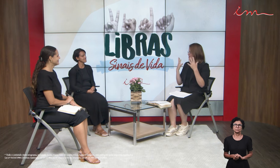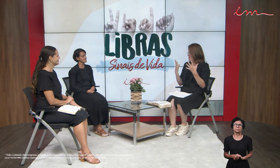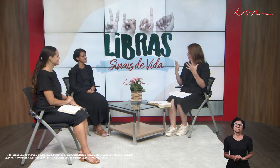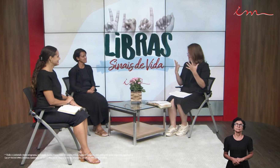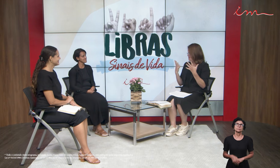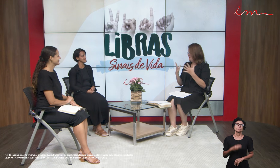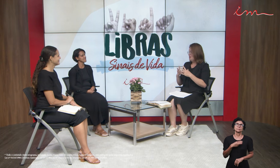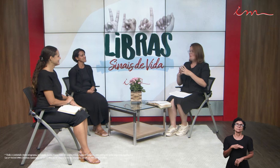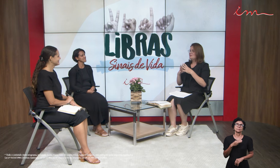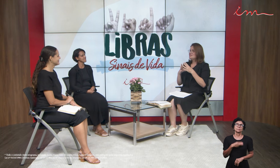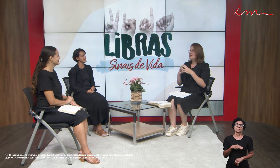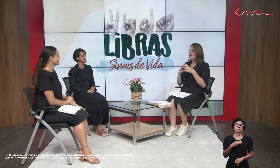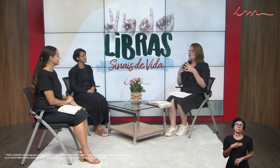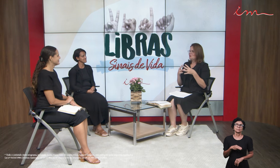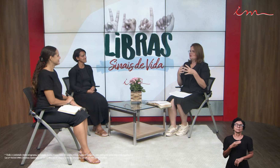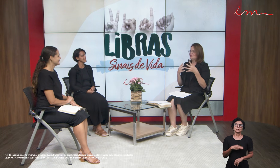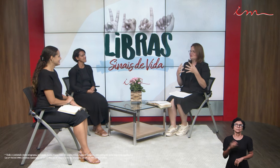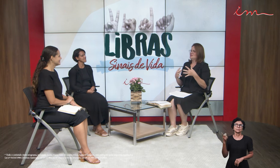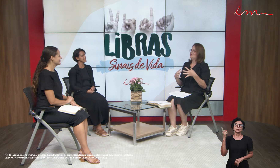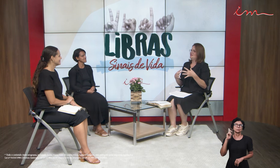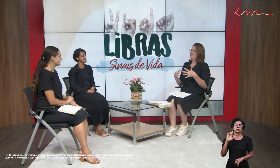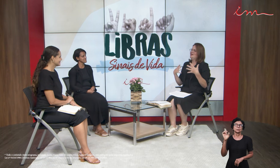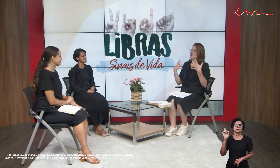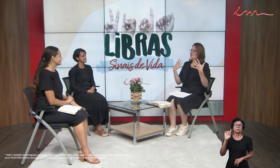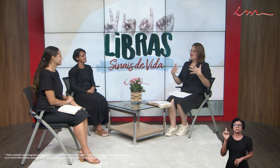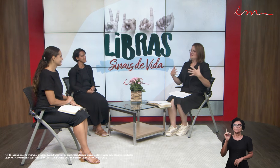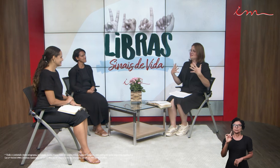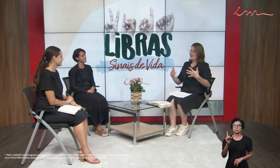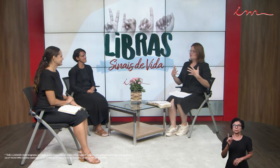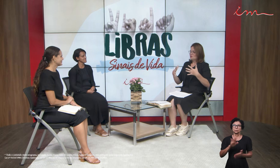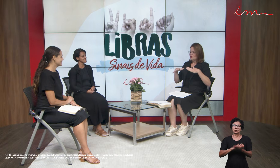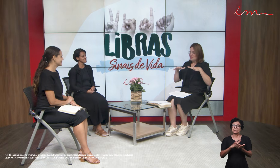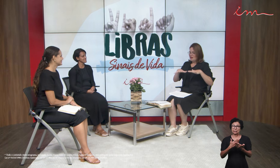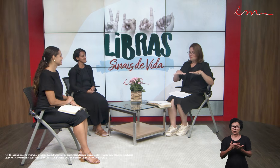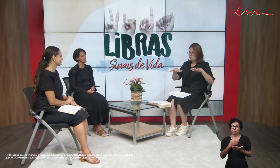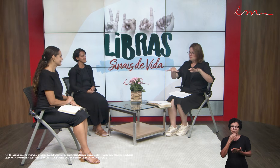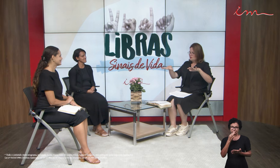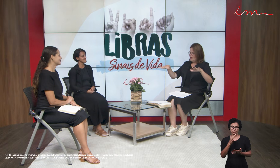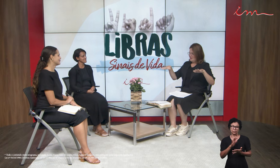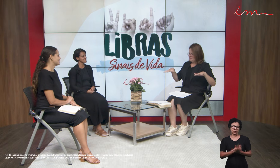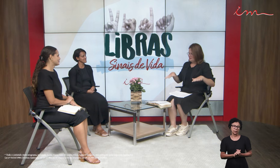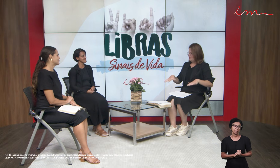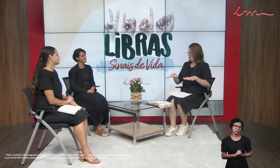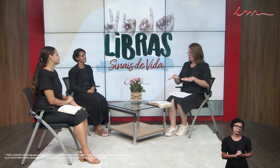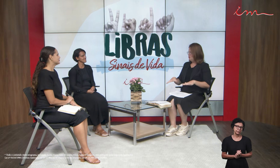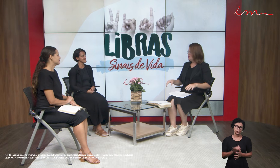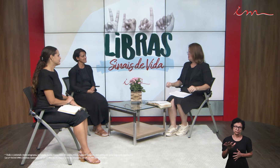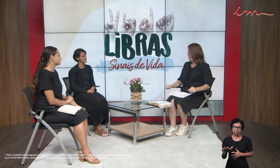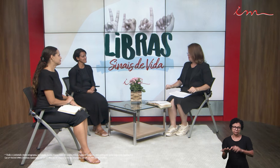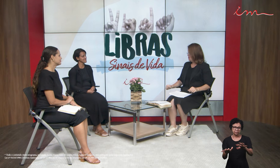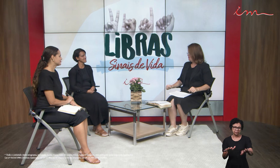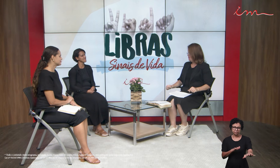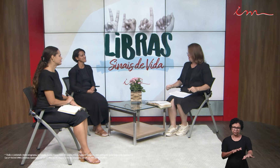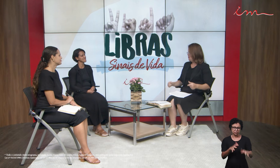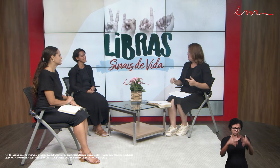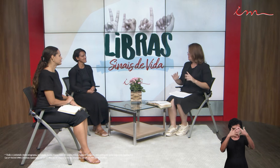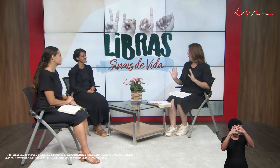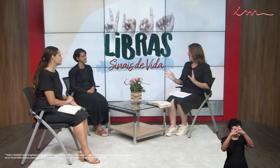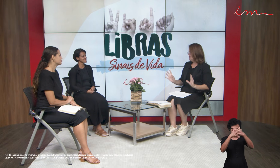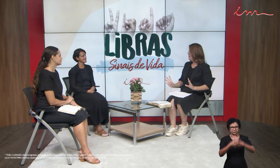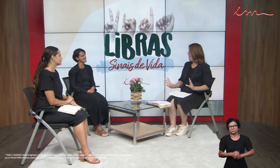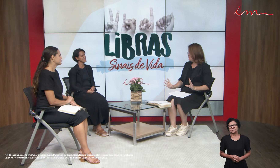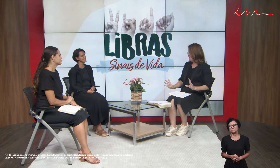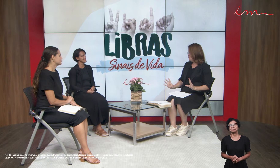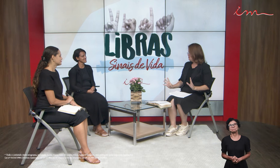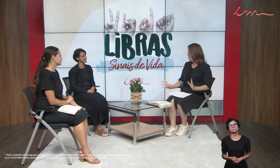gente faz? Misericórdia, eu não consegui localizar, botar os lugares no meu espaço. E aí nós vamos